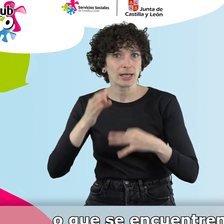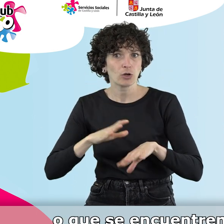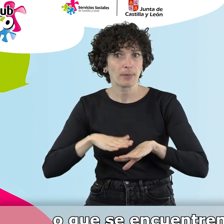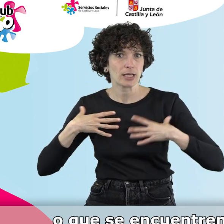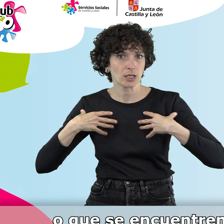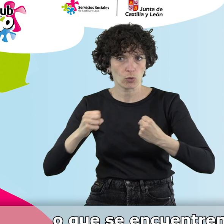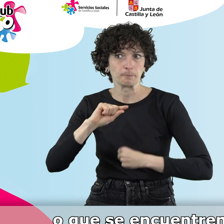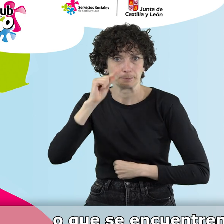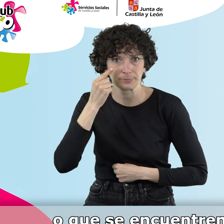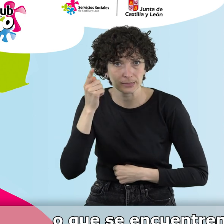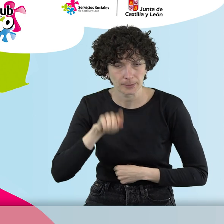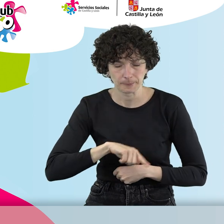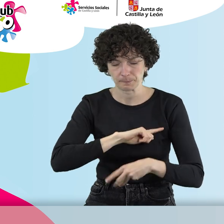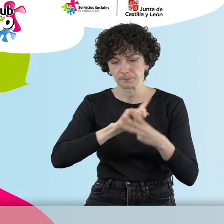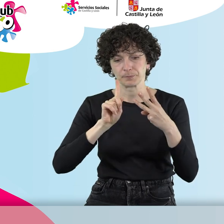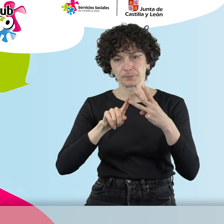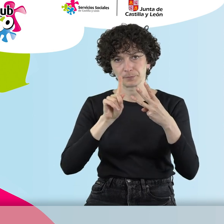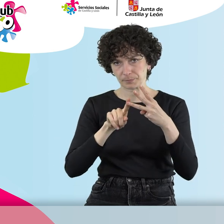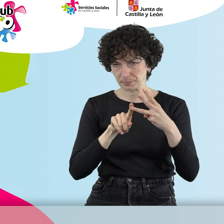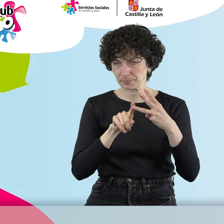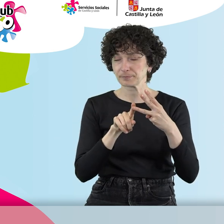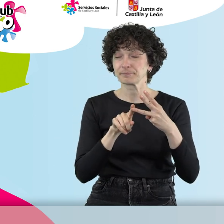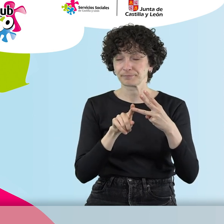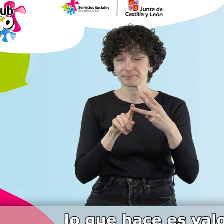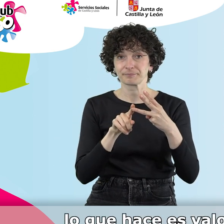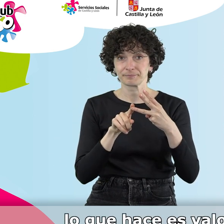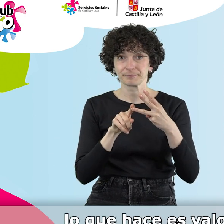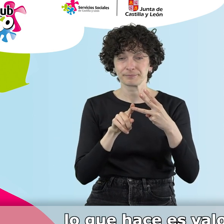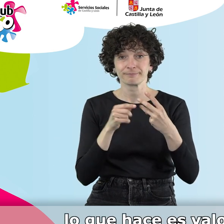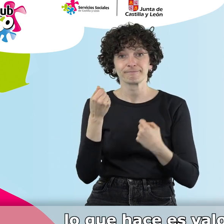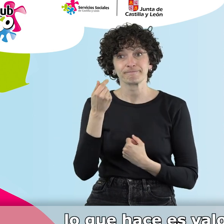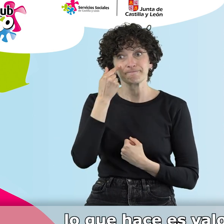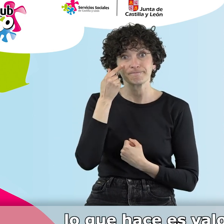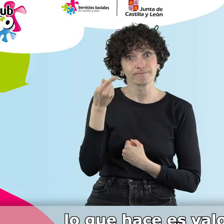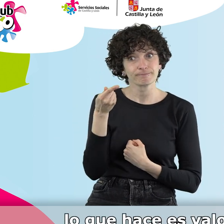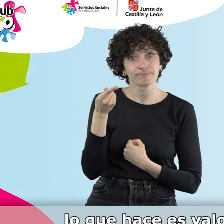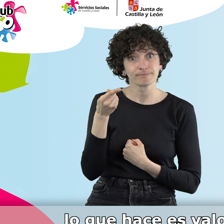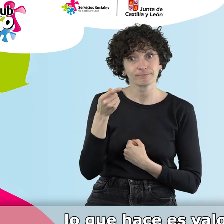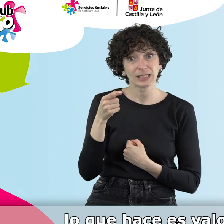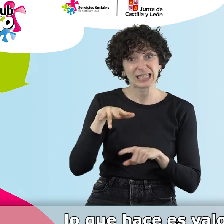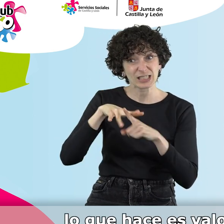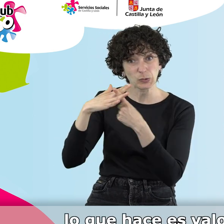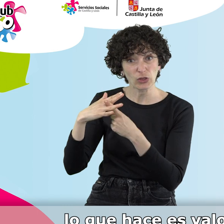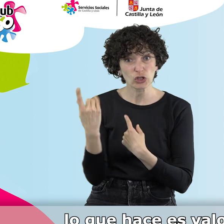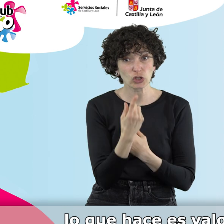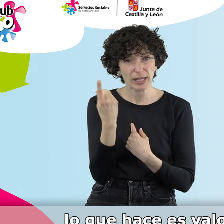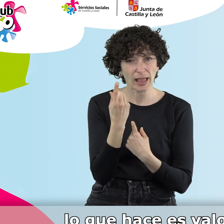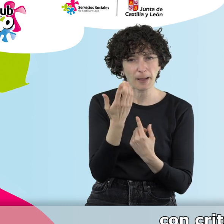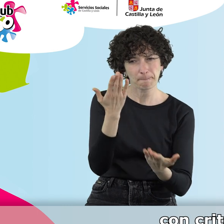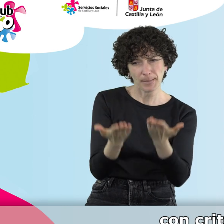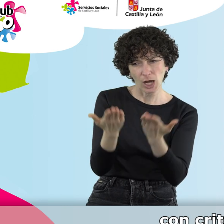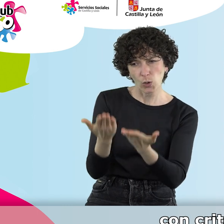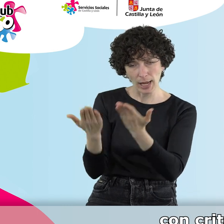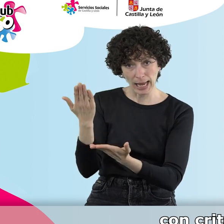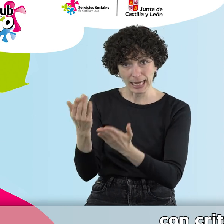de riesgo para su integridad. En tercer lugar, lo que hace es valorar la severidad de las situaciones de soledad